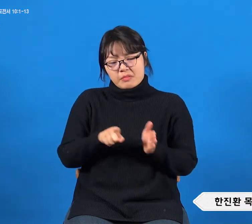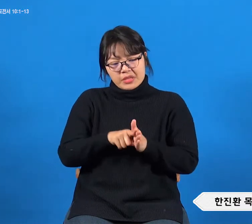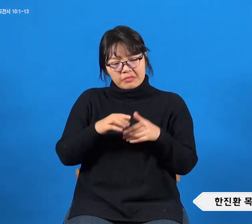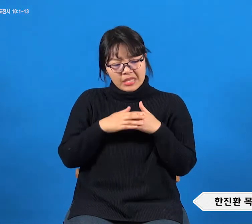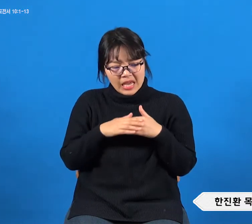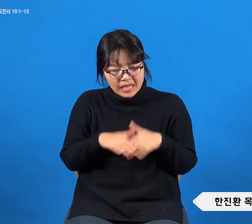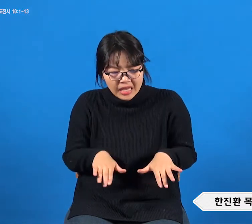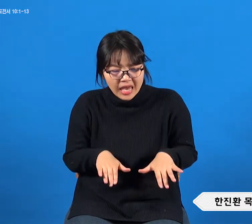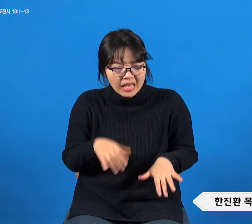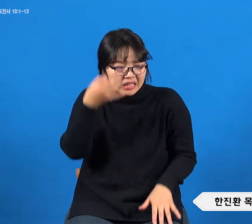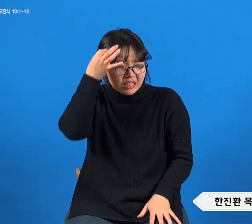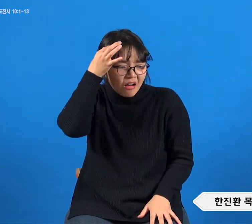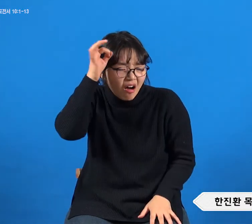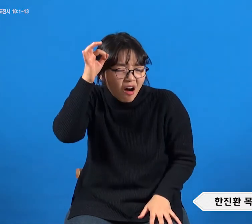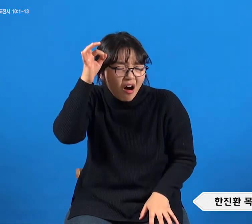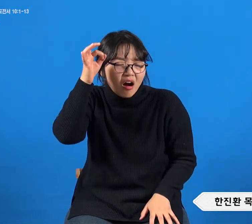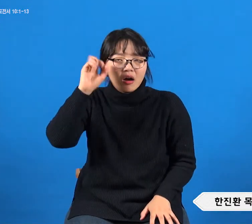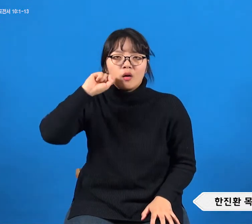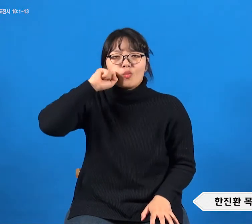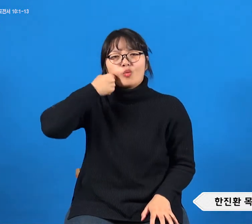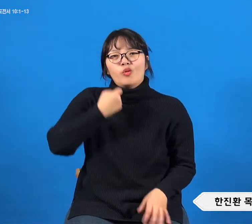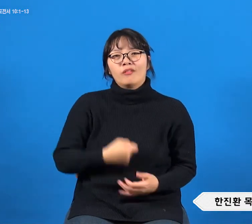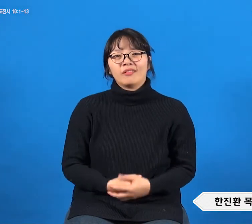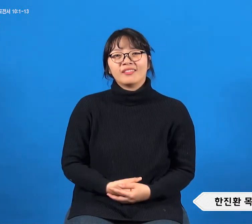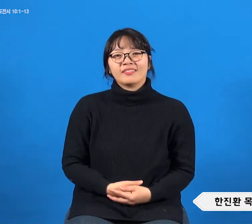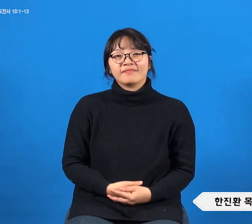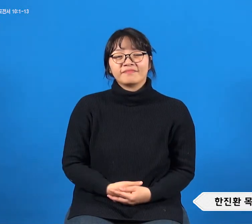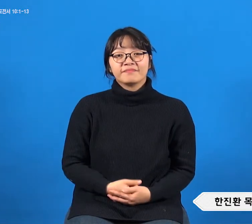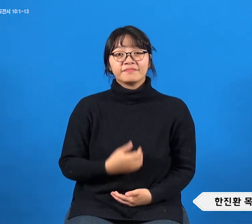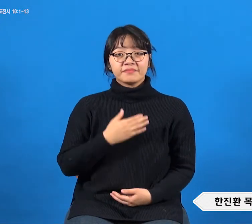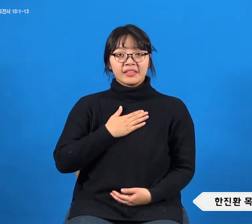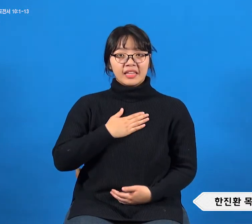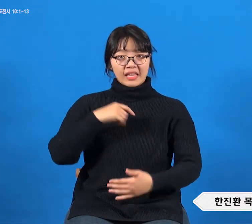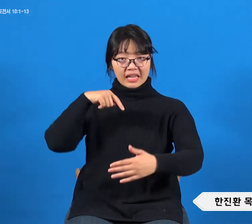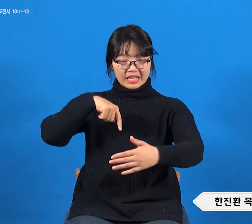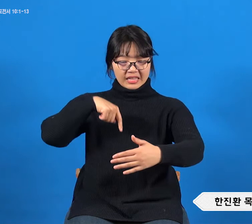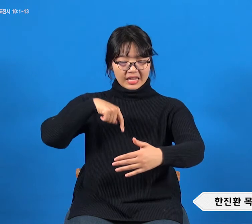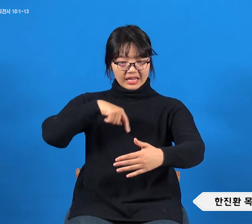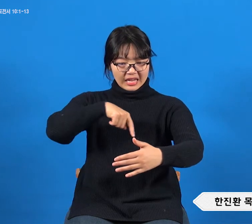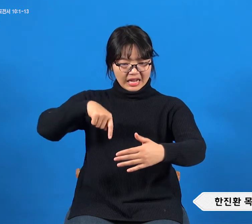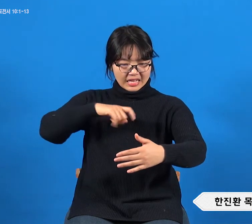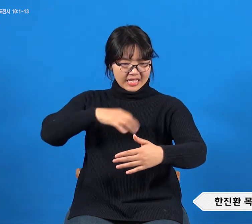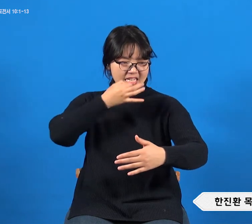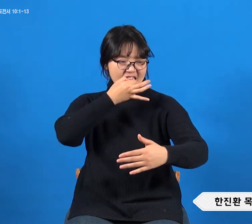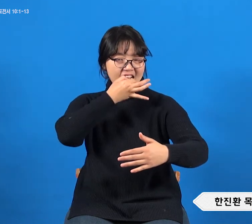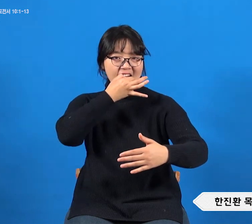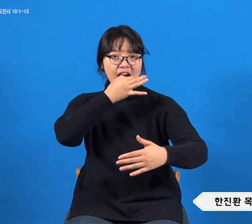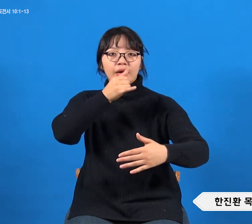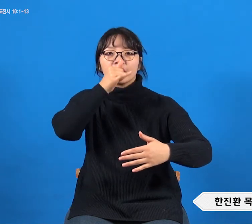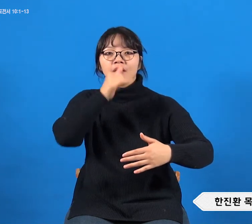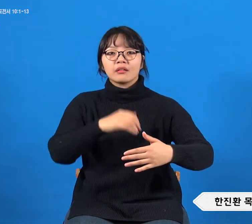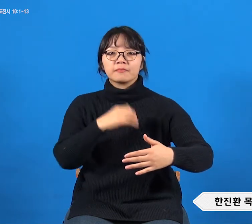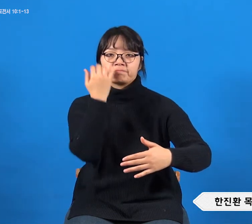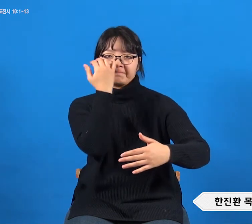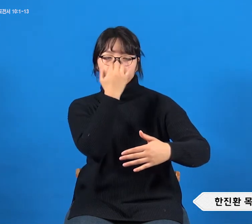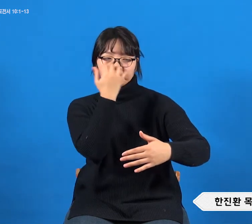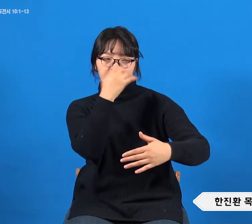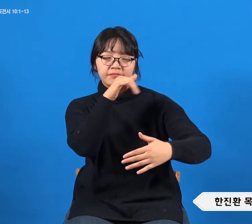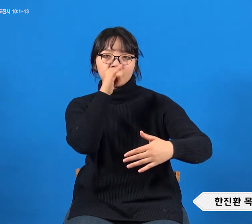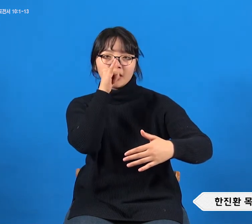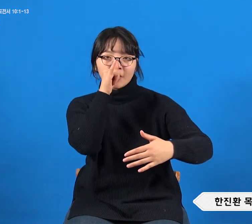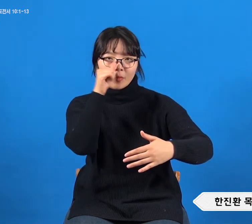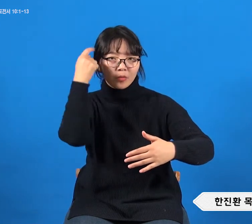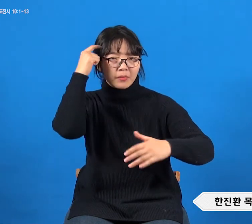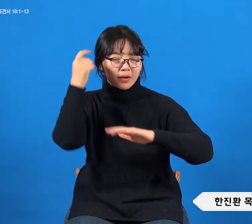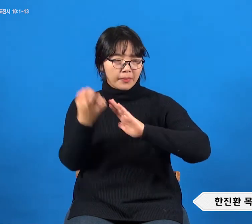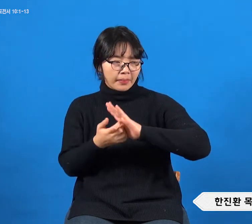형편없는 사람인지를 똑바로 바라보지 않으려고 합니다. 내 속에 탐욕이 있고 내 속에 음란이 있고 내